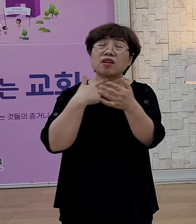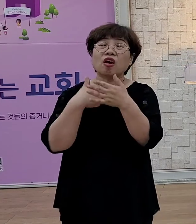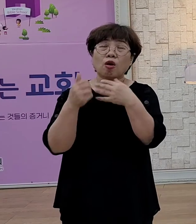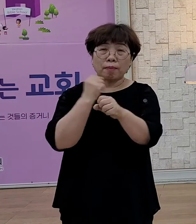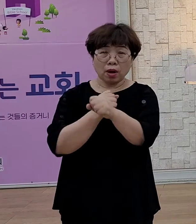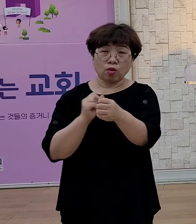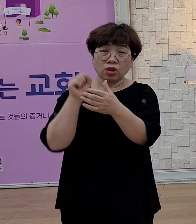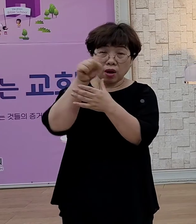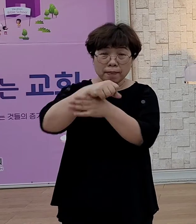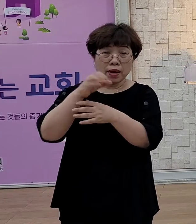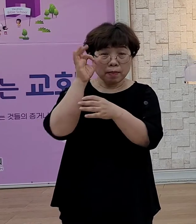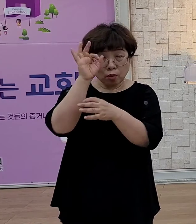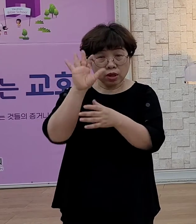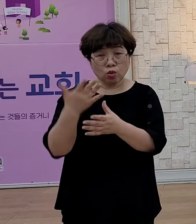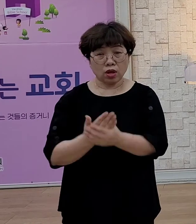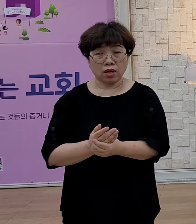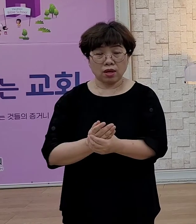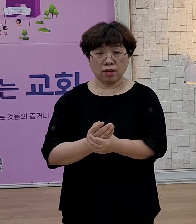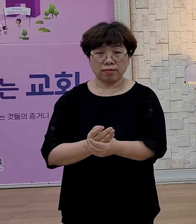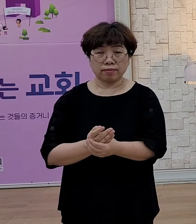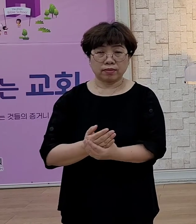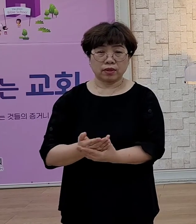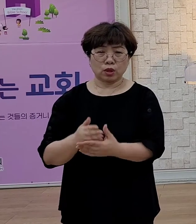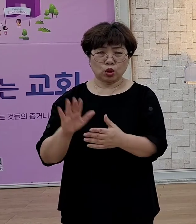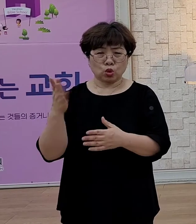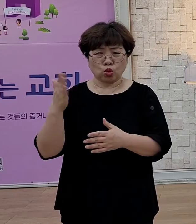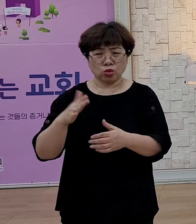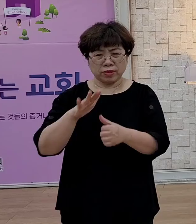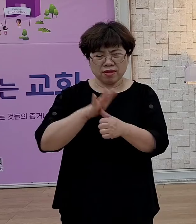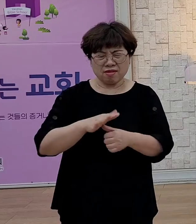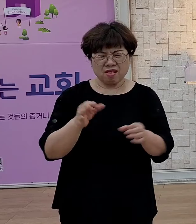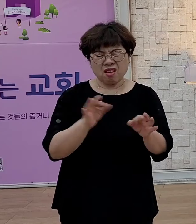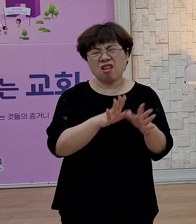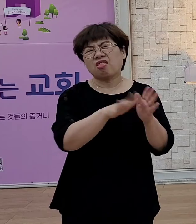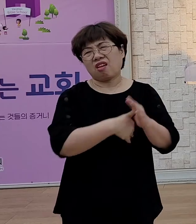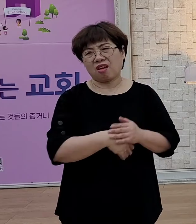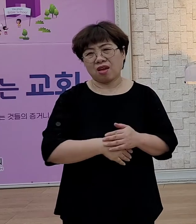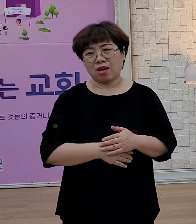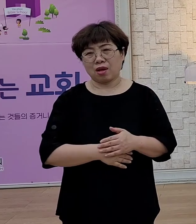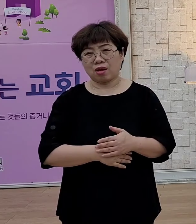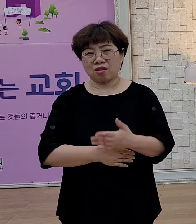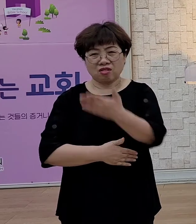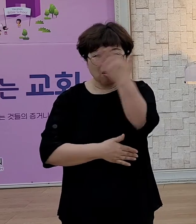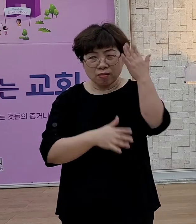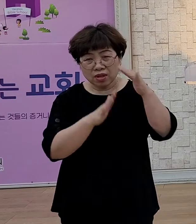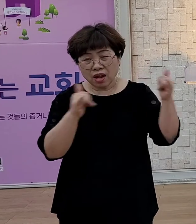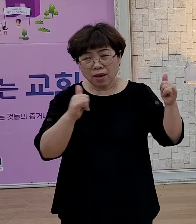여러분 요즘은 인내가 사라진 시대예요. 요즘 젊은 애들요